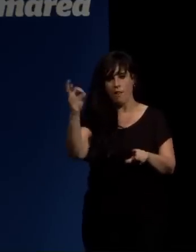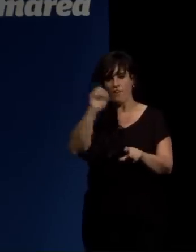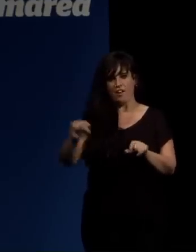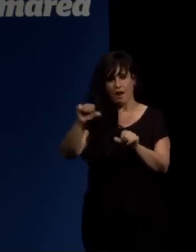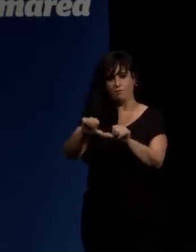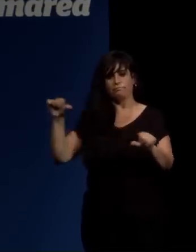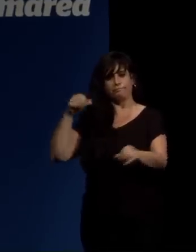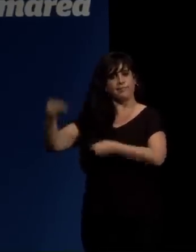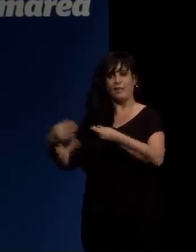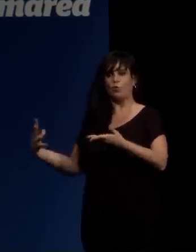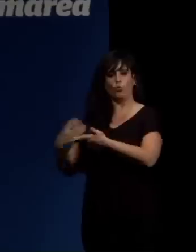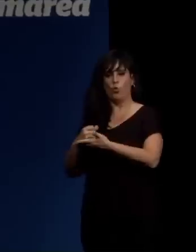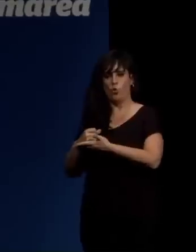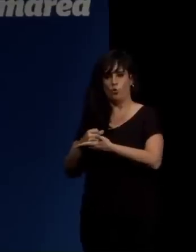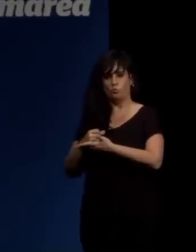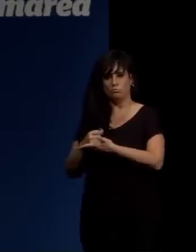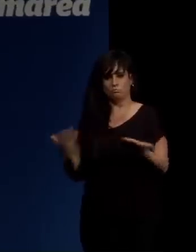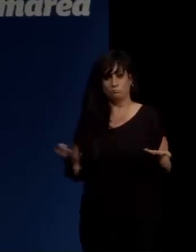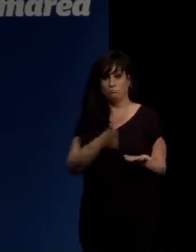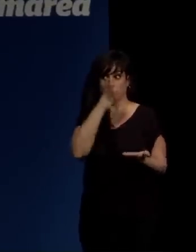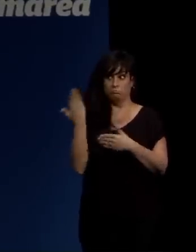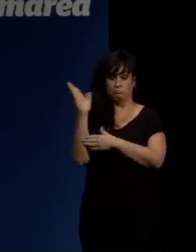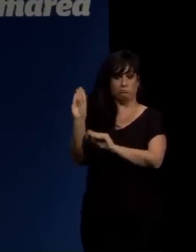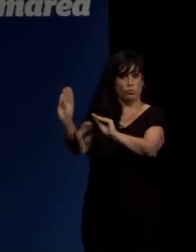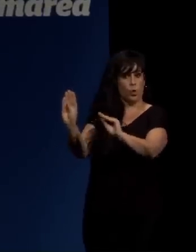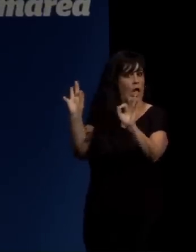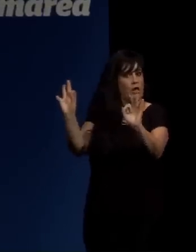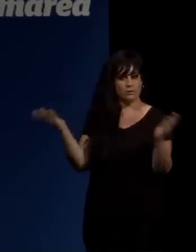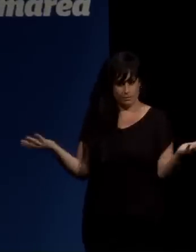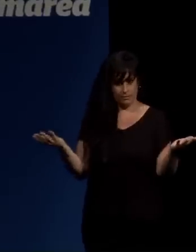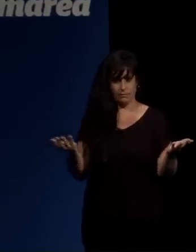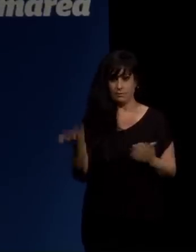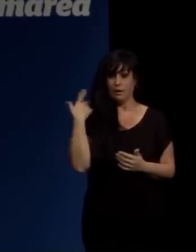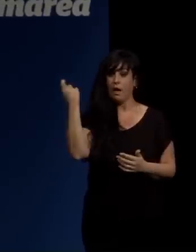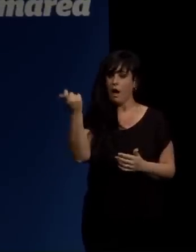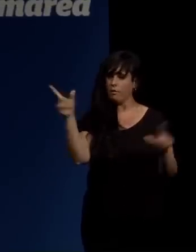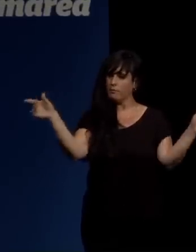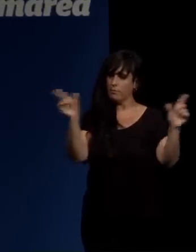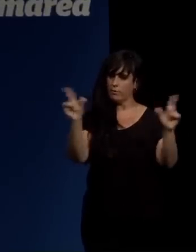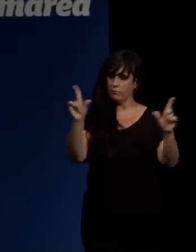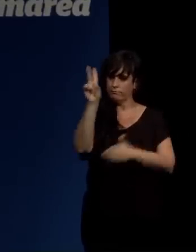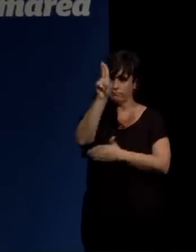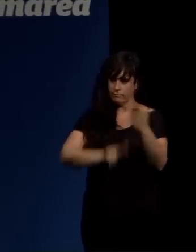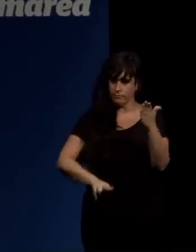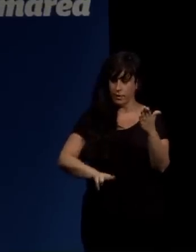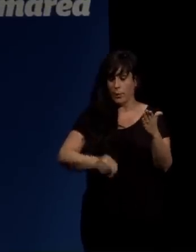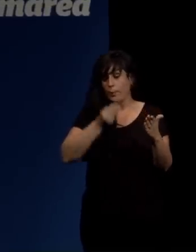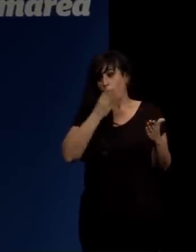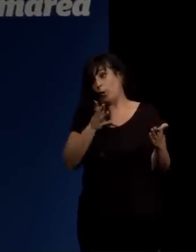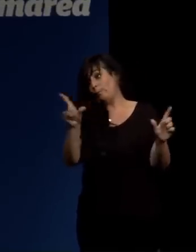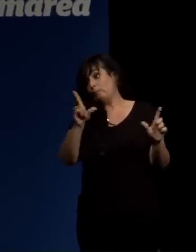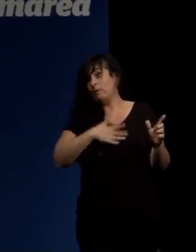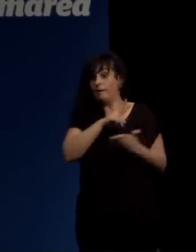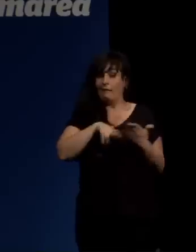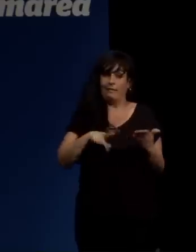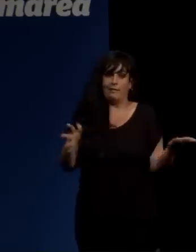anteriores. Esa é a súa tarxeta de presentación. Outro día na televisión galega, bueno, chámase televisión galega,